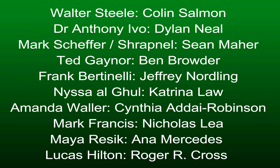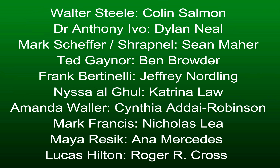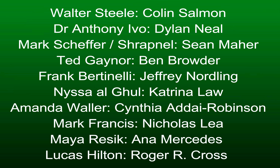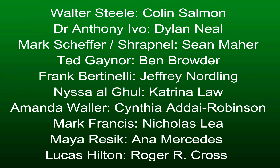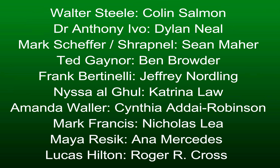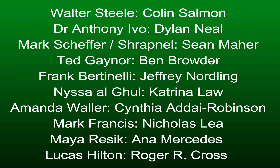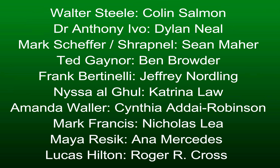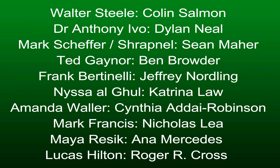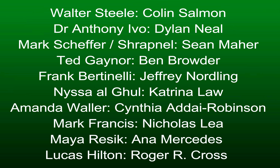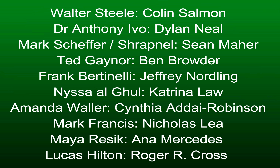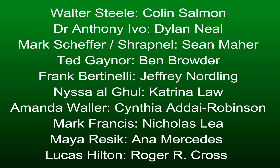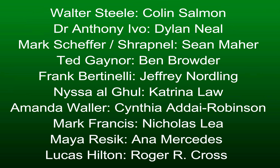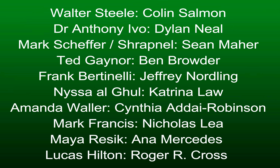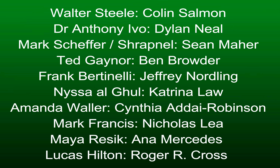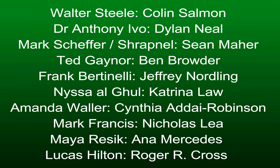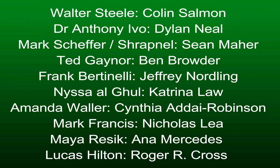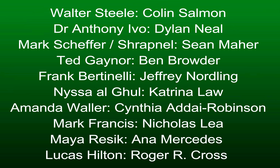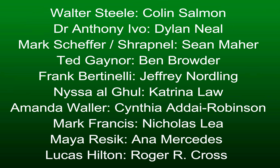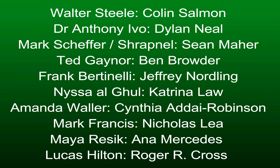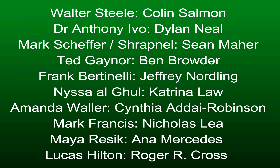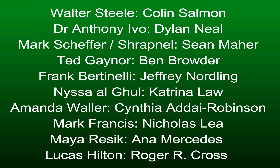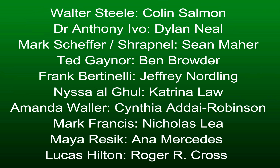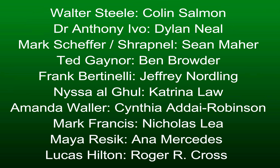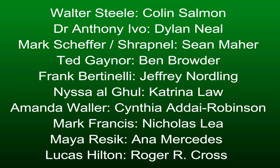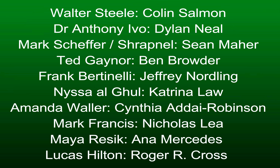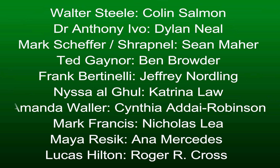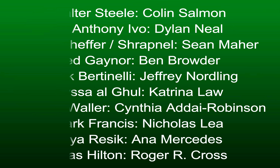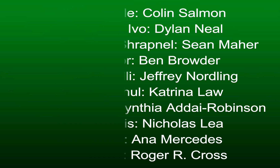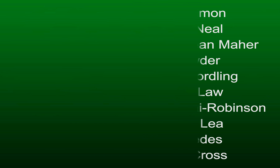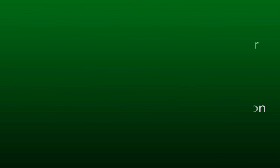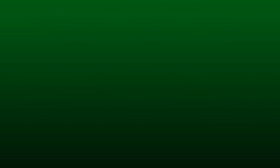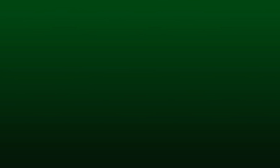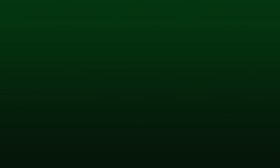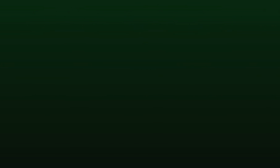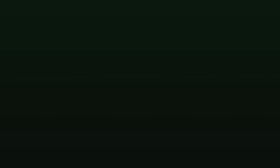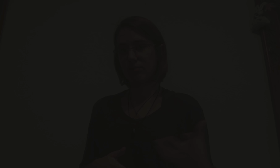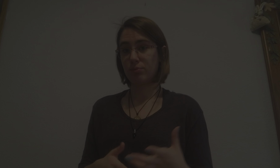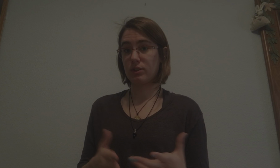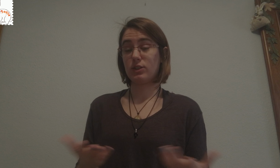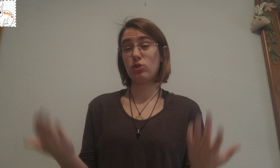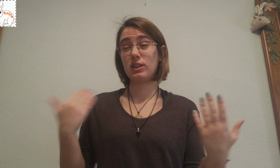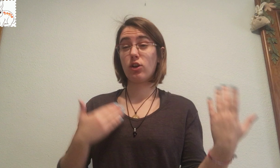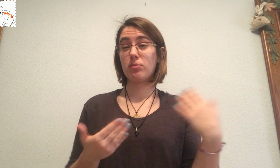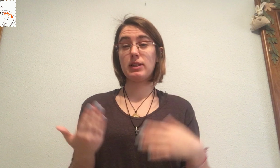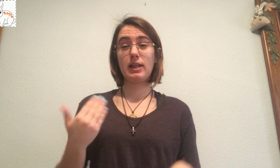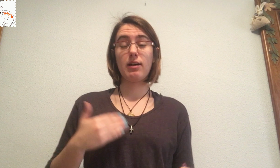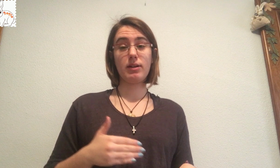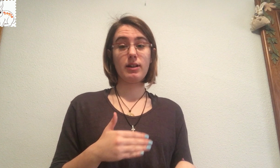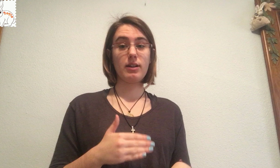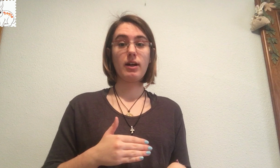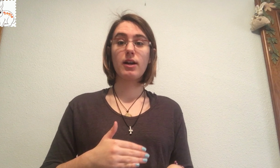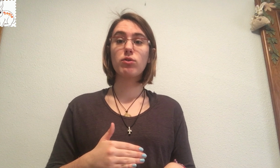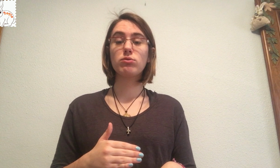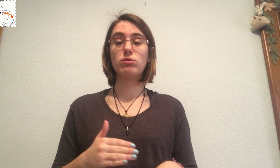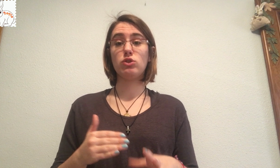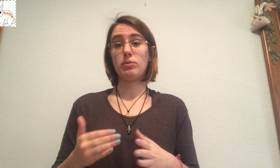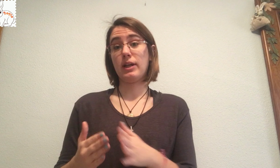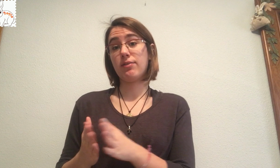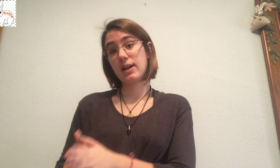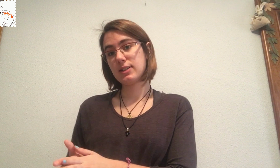brutal Hace una cosa que ya sabía que pasaba Porque yo anteriormente a ver Arrow, yo veía Flash